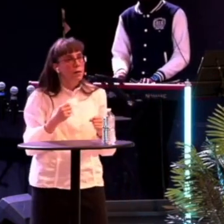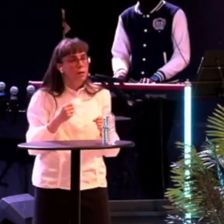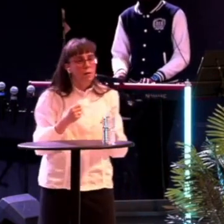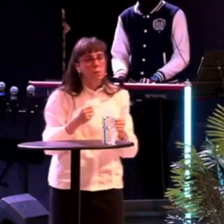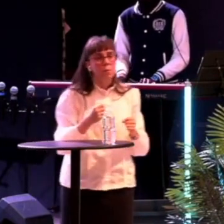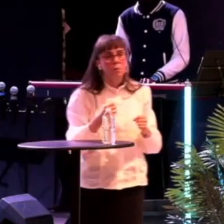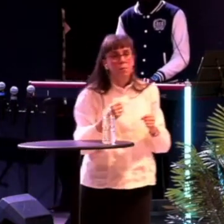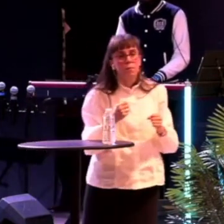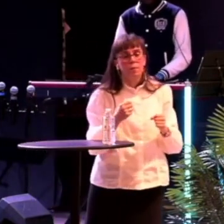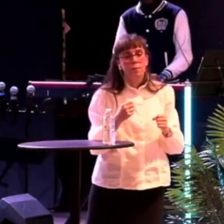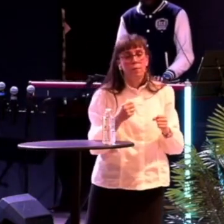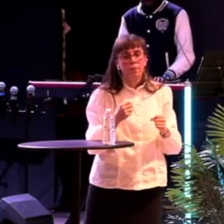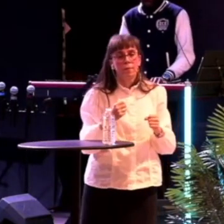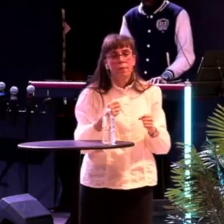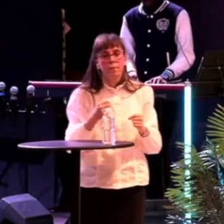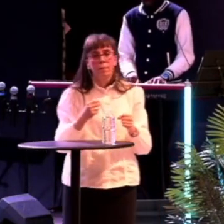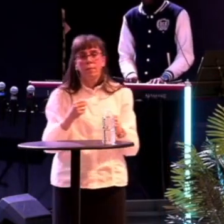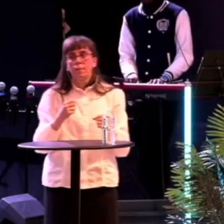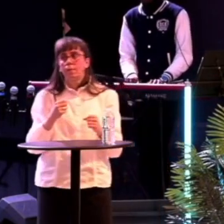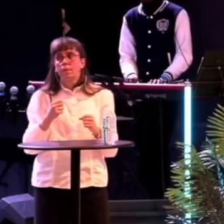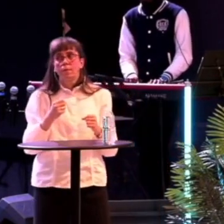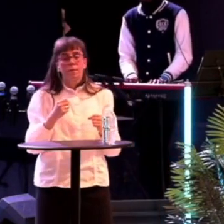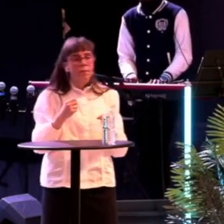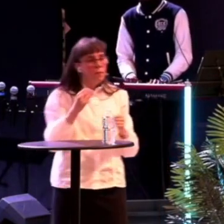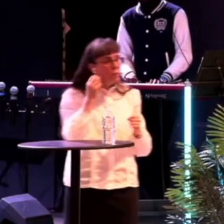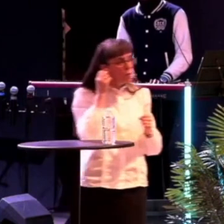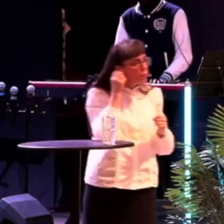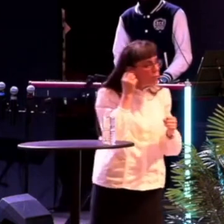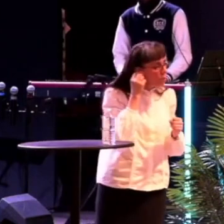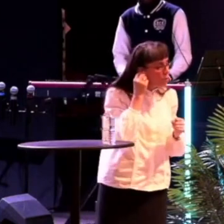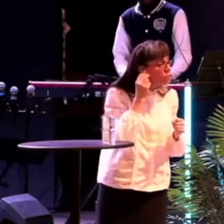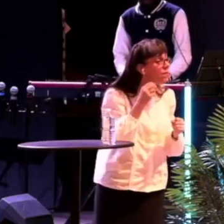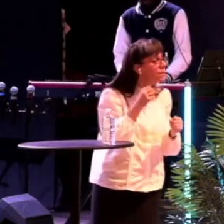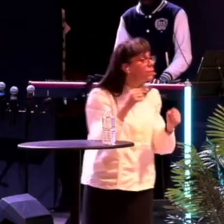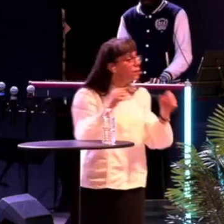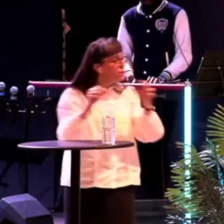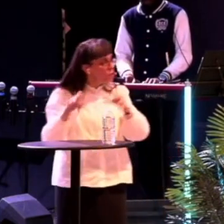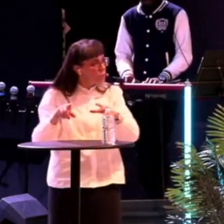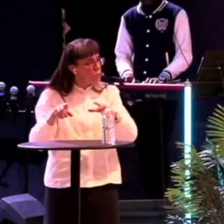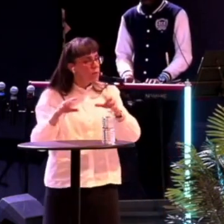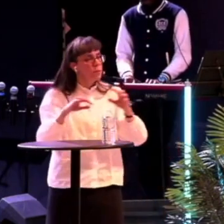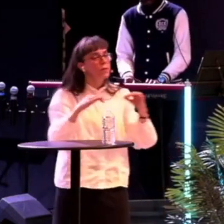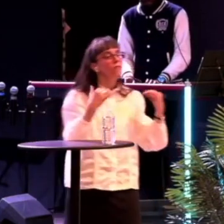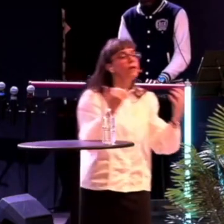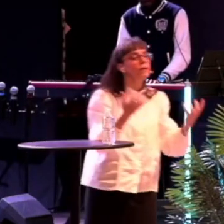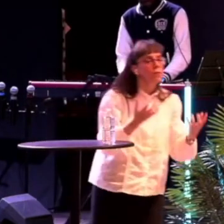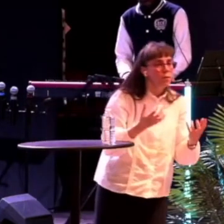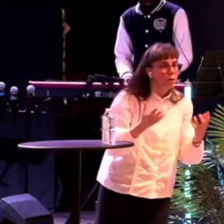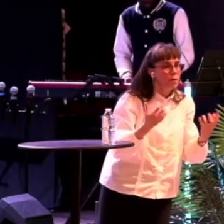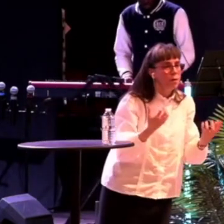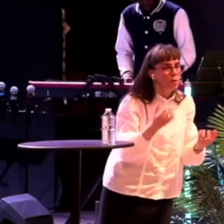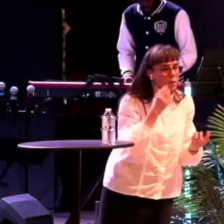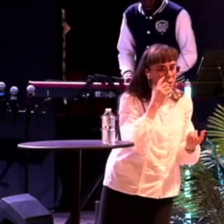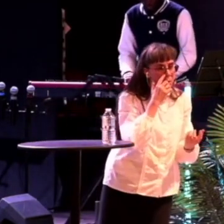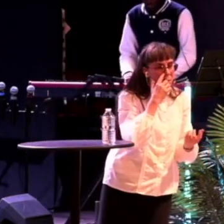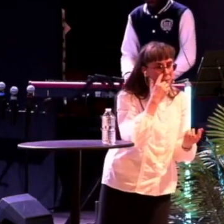c'est le chapitre qui parle de la bataille finale. I'm not going to go into details, but this chapter speaks la grande the final, bataille